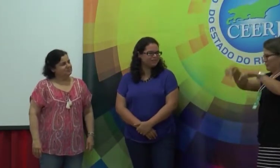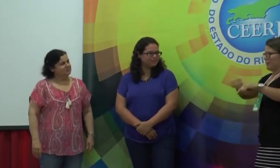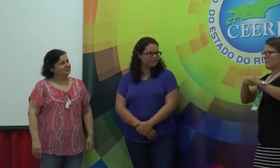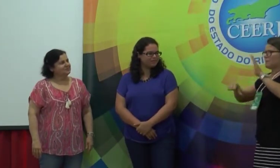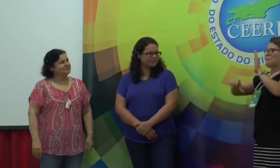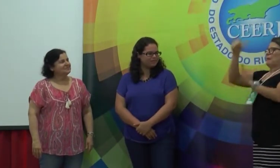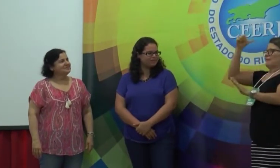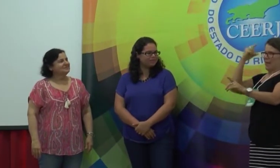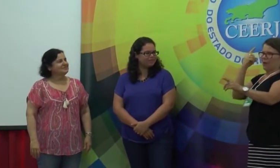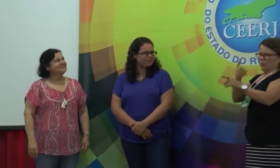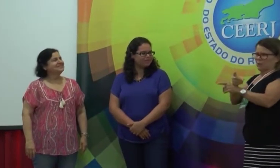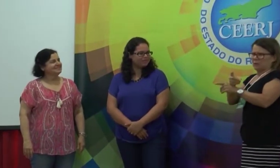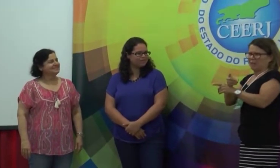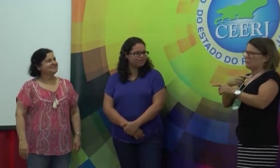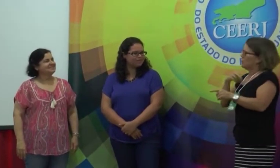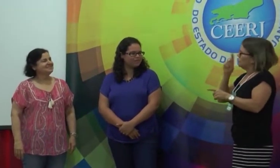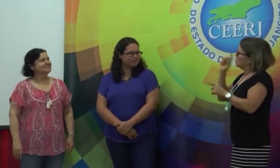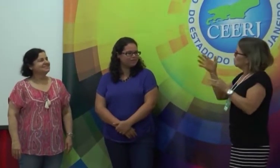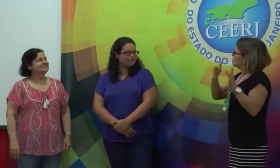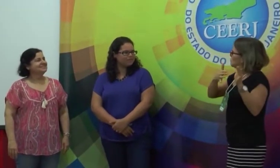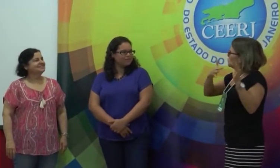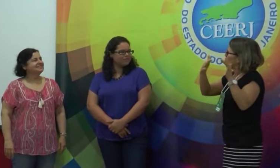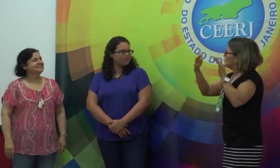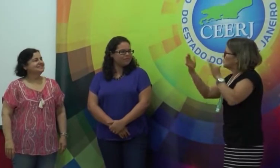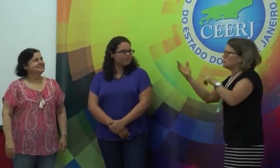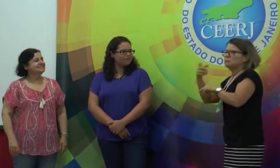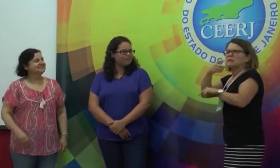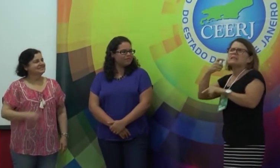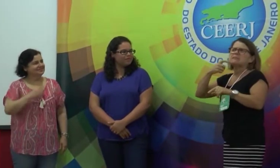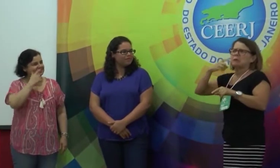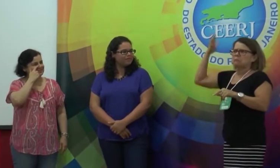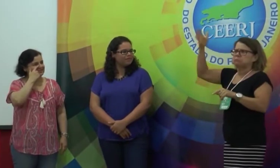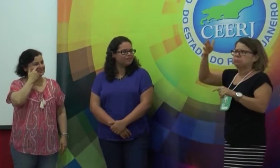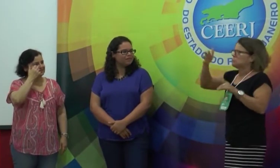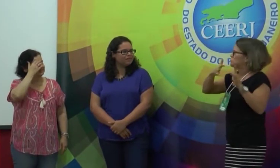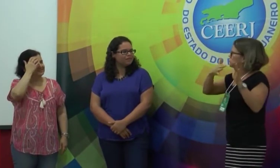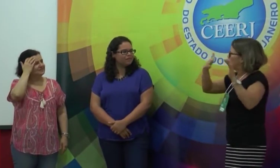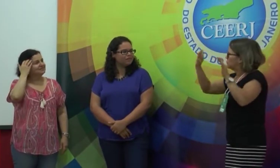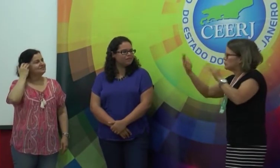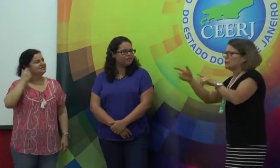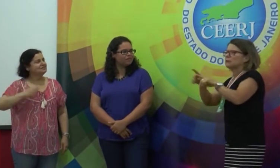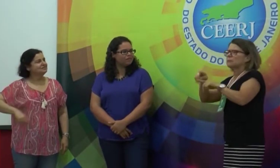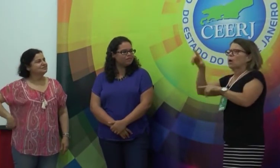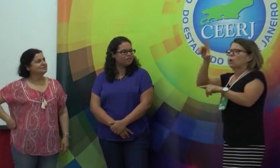bem? Eu gostei aqui, é a primeira vez que eu estou vindo no encontro.